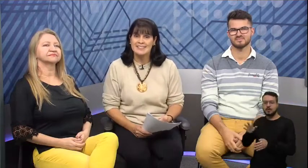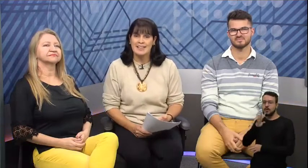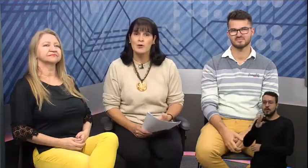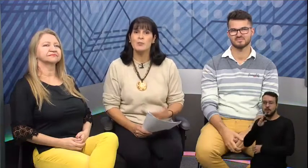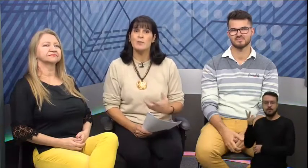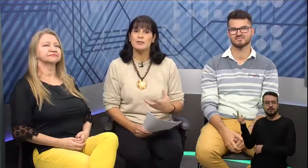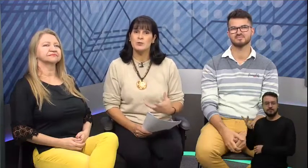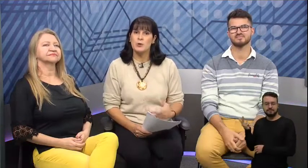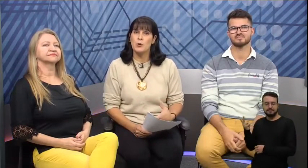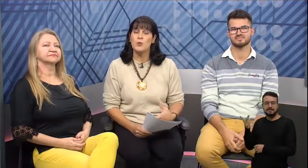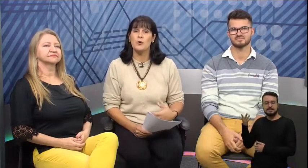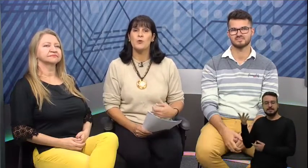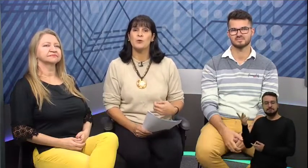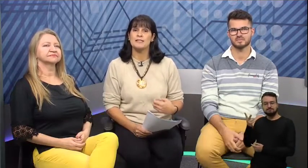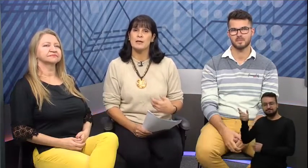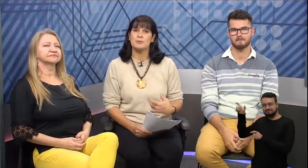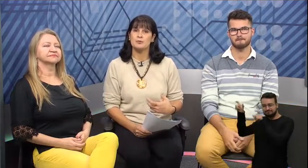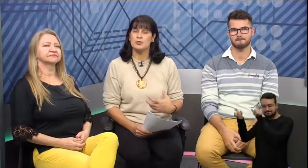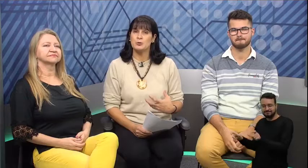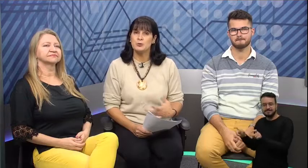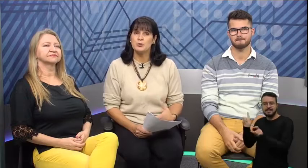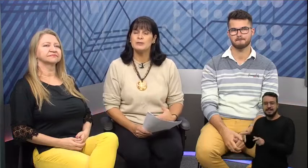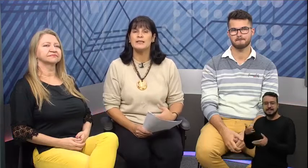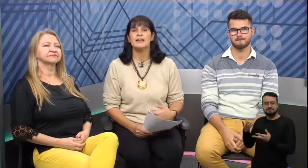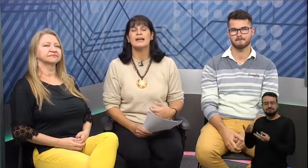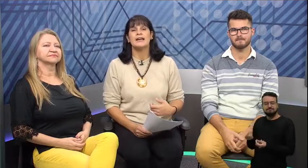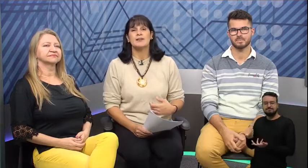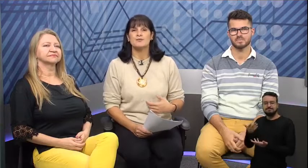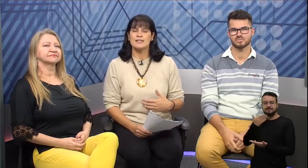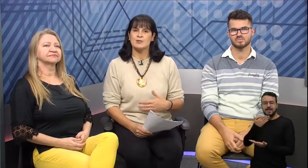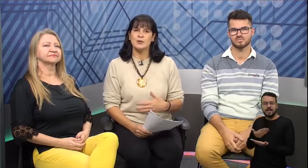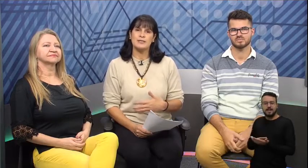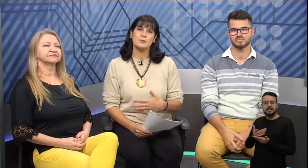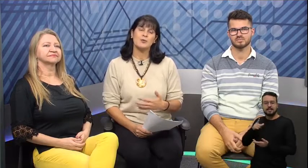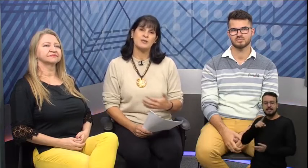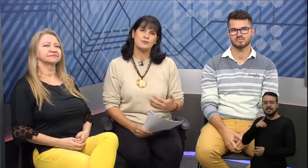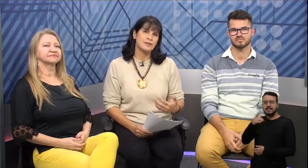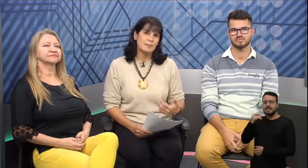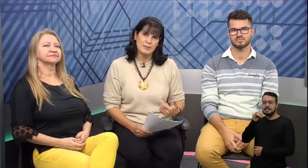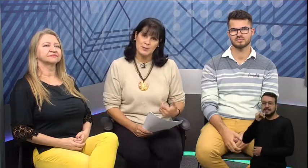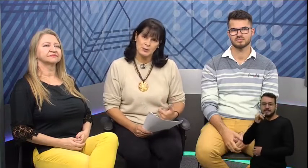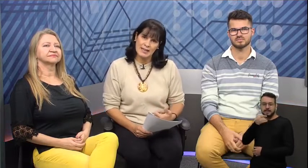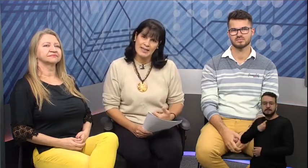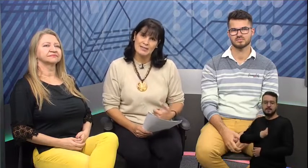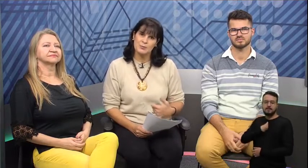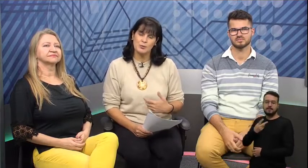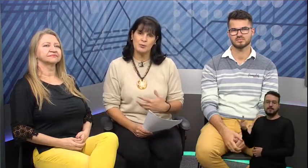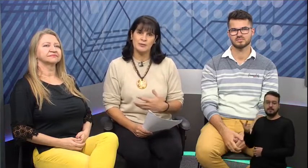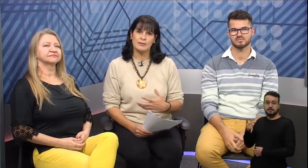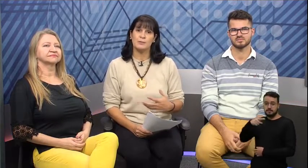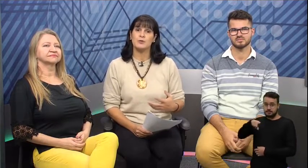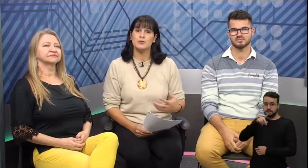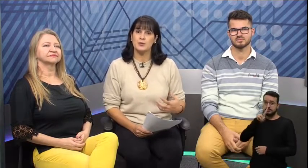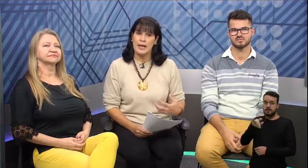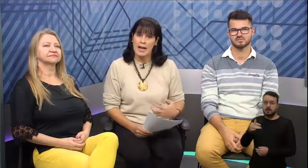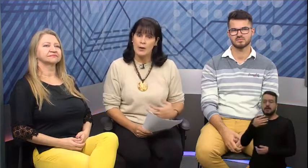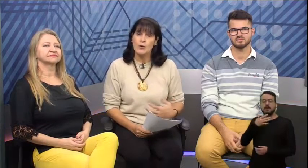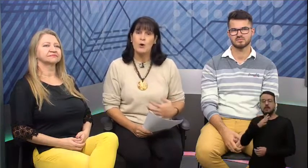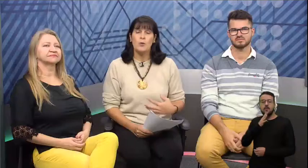né? Como pessoa, como exemplo de luta, e vocês vão conhecer um pouco da vida pessoal deles, um pouco da vida profissional, um